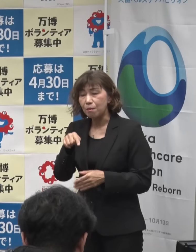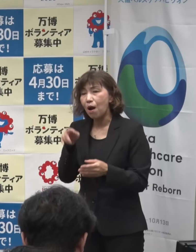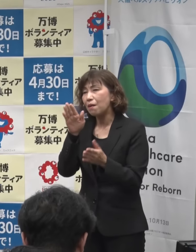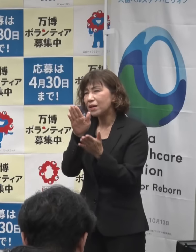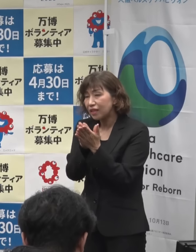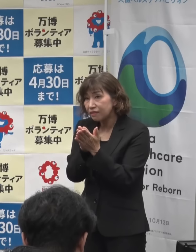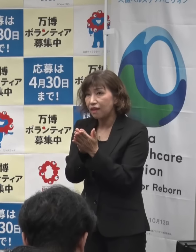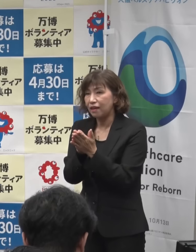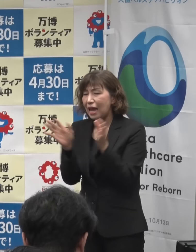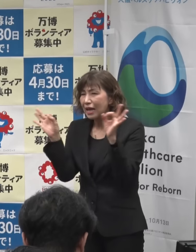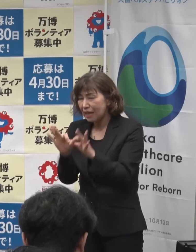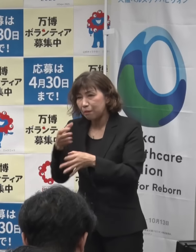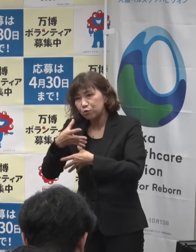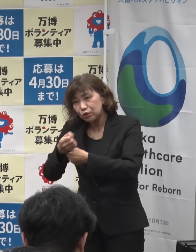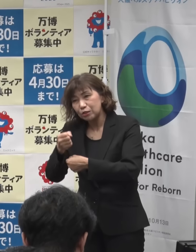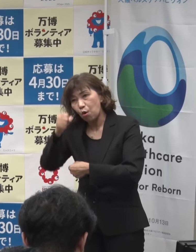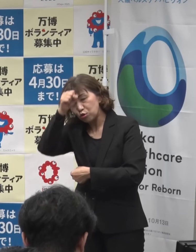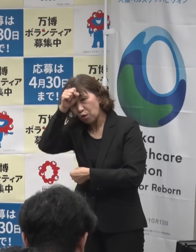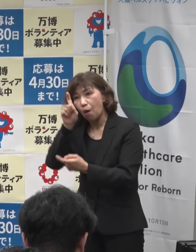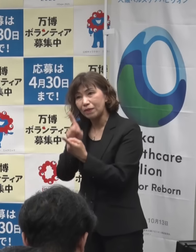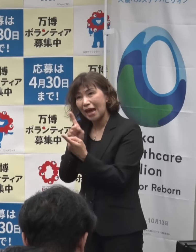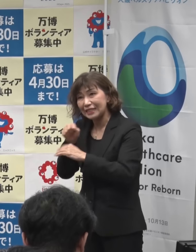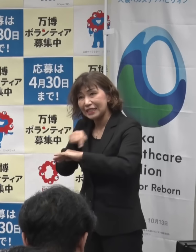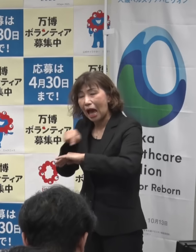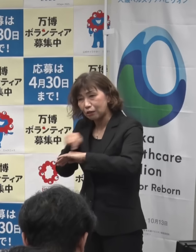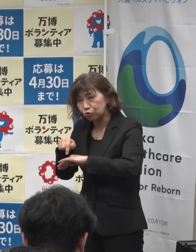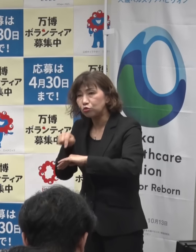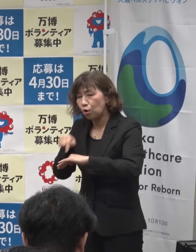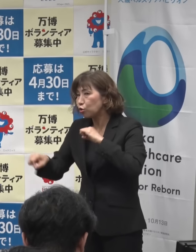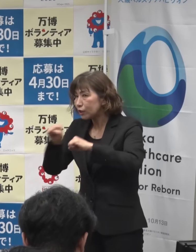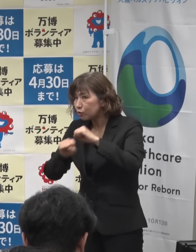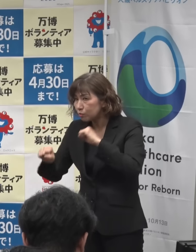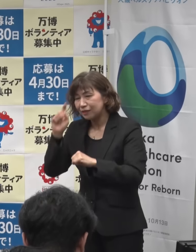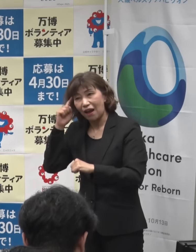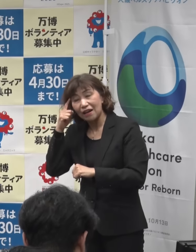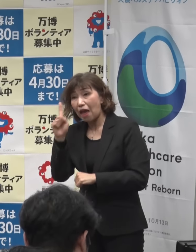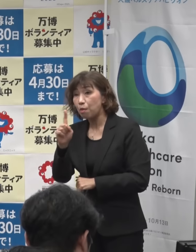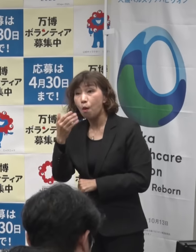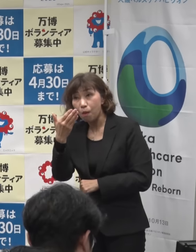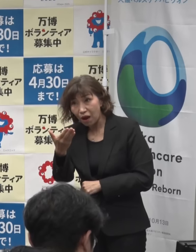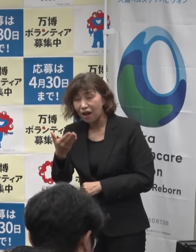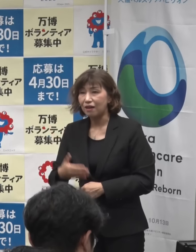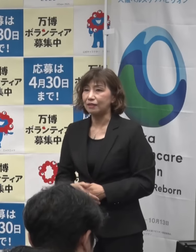症対策に取り組む重要性というのをどう認識していらっしゃるか、知事の所見をお伺いします。